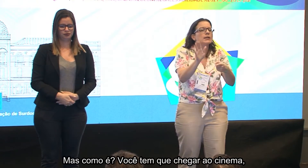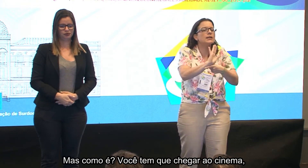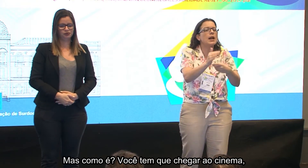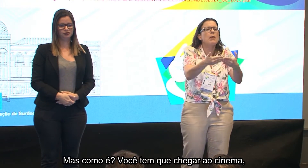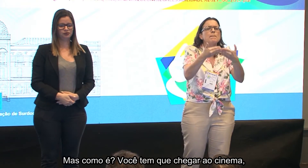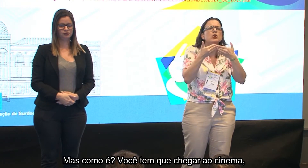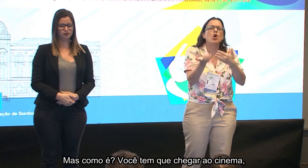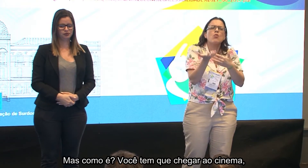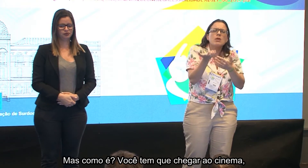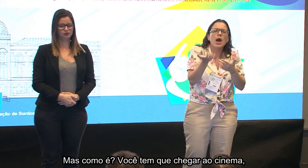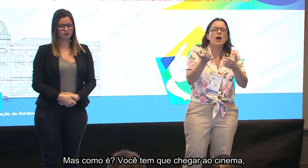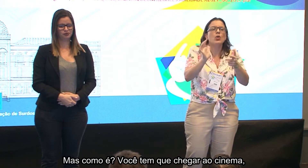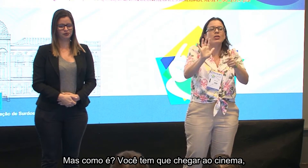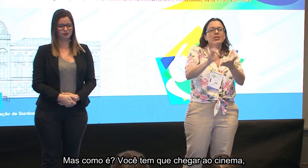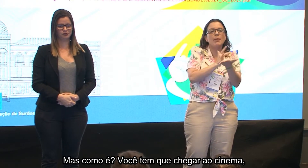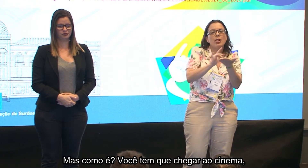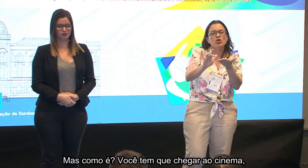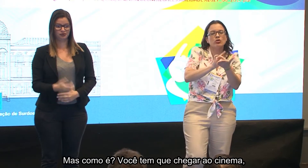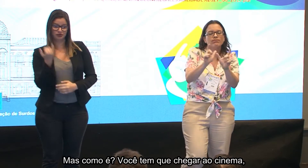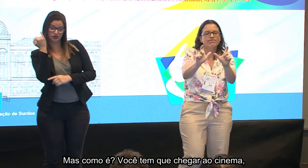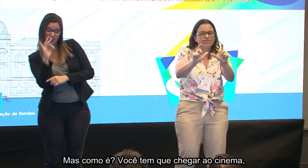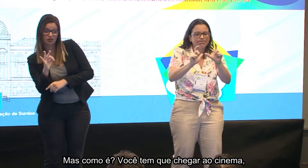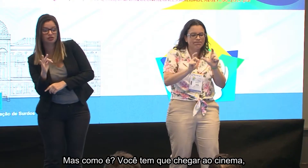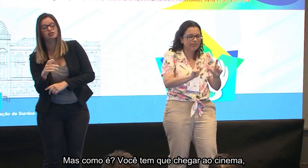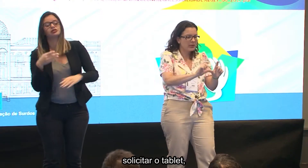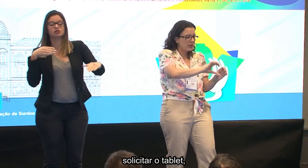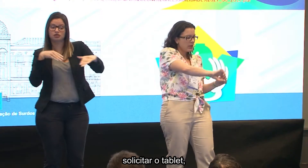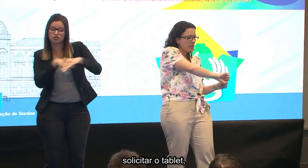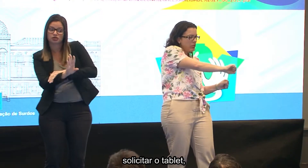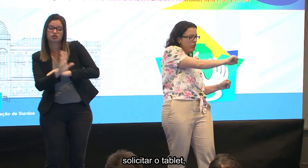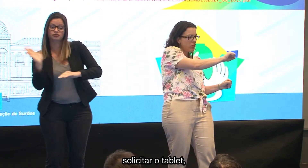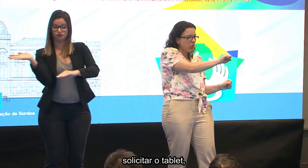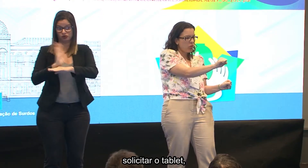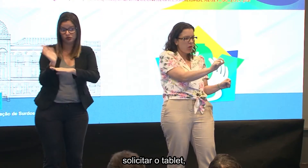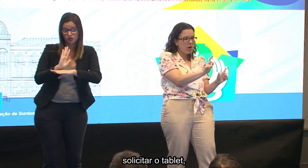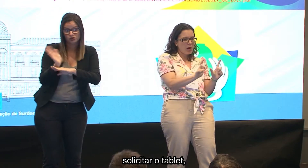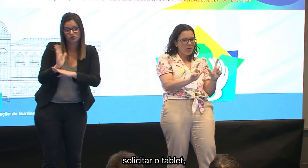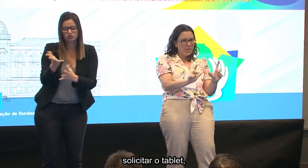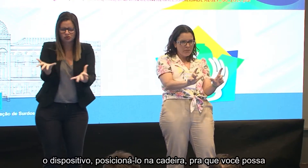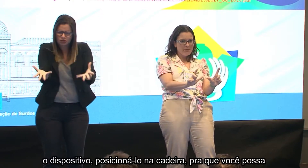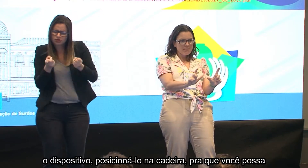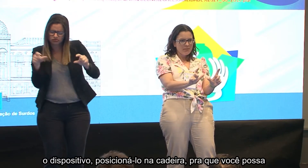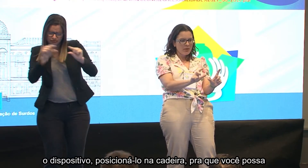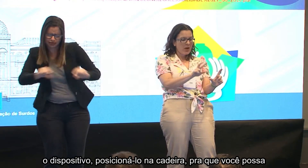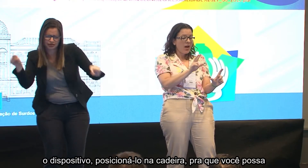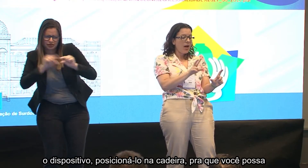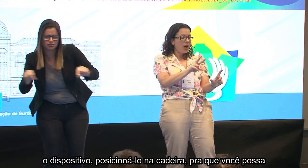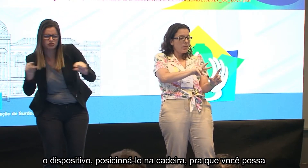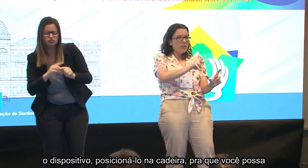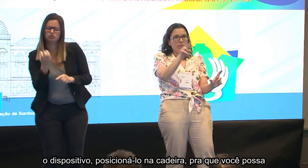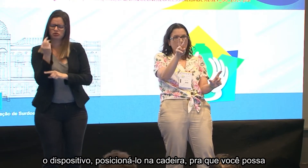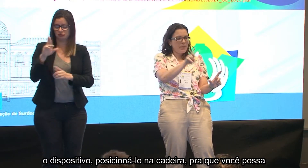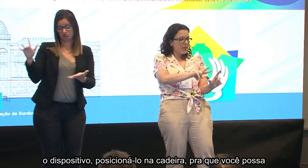Mas como é? Você tem que chegar ao cinema e solicitar o tablet, o dispositivo, para